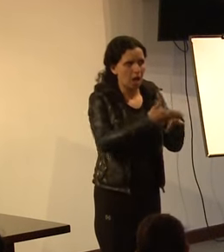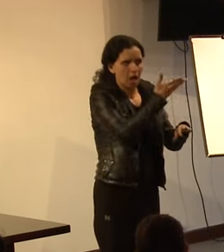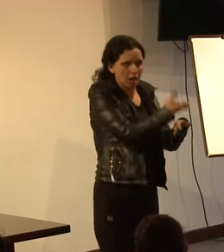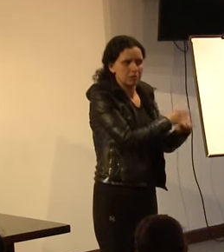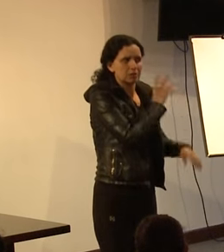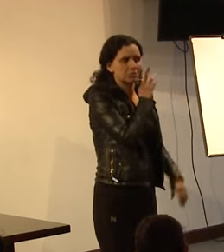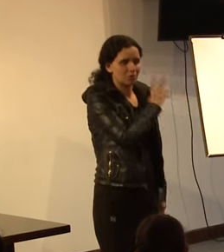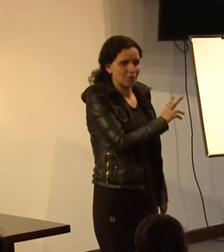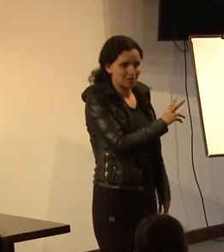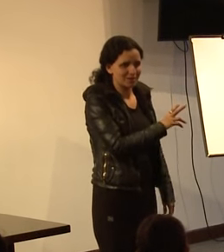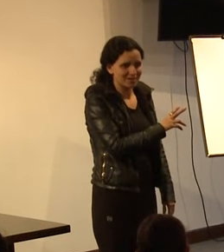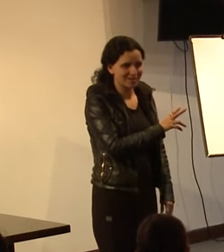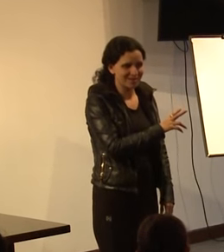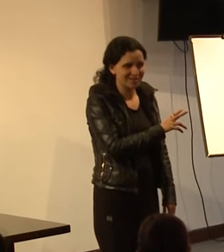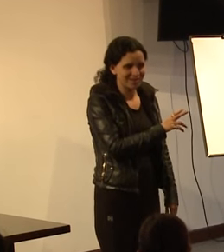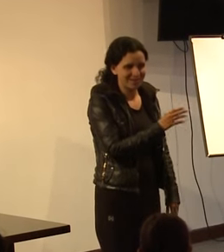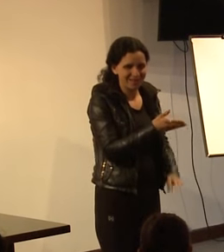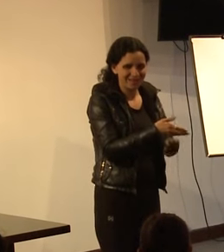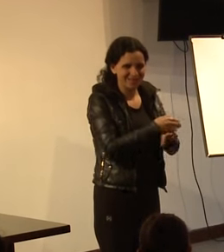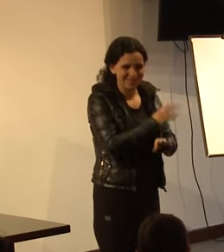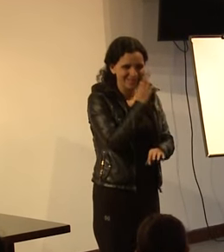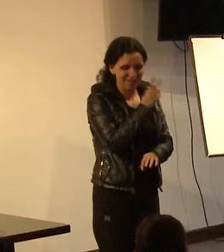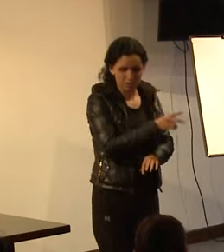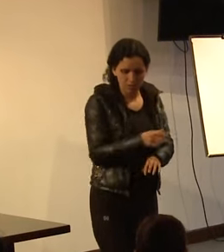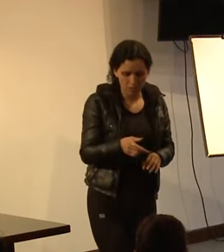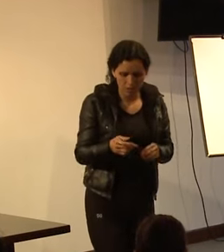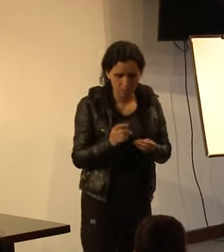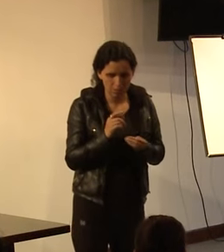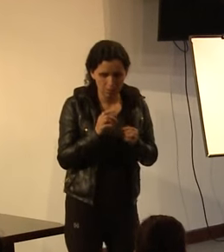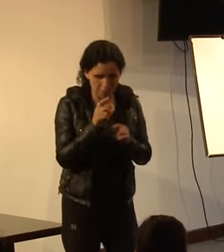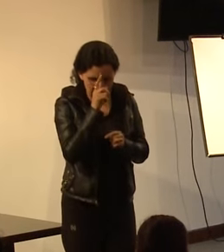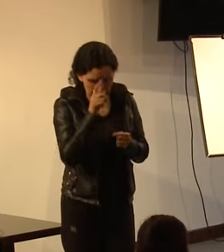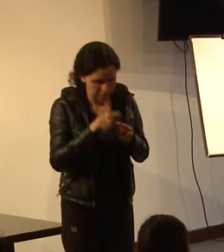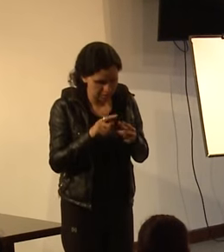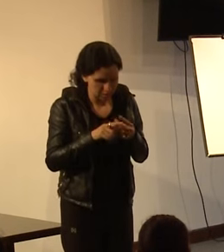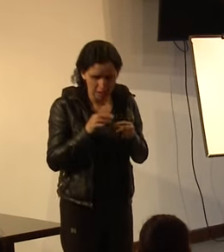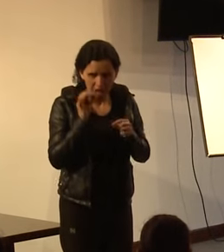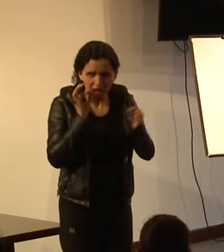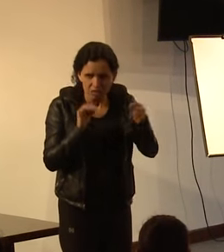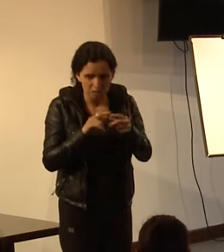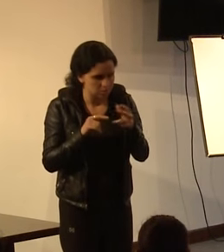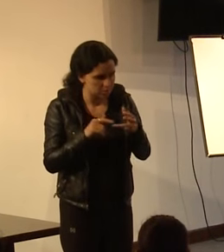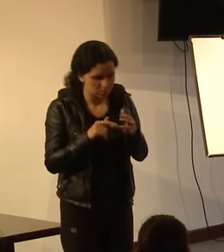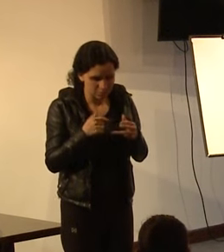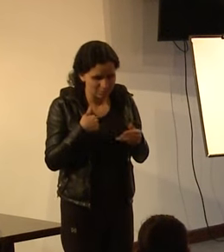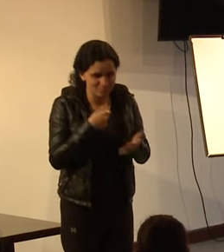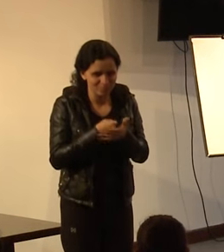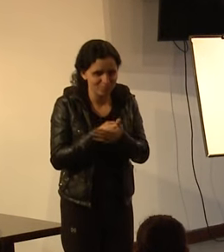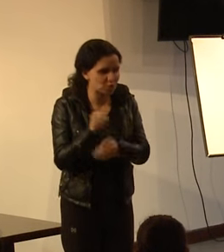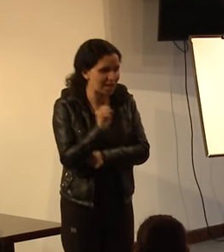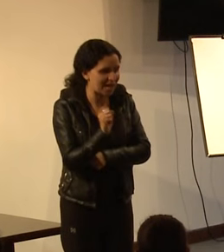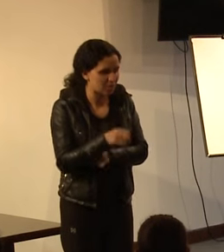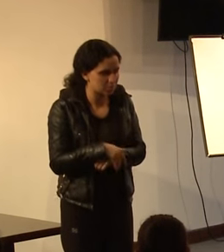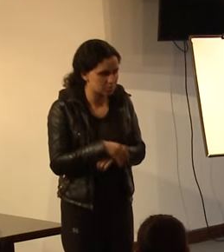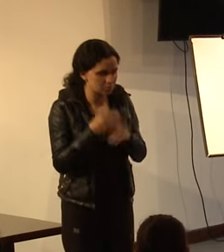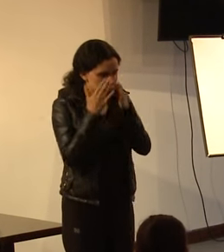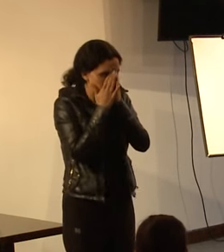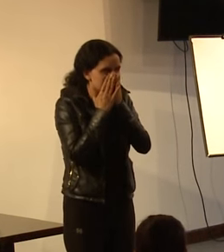Por ejemplo, si le da una cajita de remedios a unos niños con unos palillitos y un pegante y unas tapitas, el tipo va a intentar hacer un carro, seguramente. ¿Cómo lo